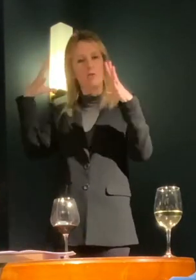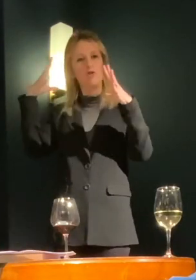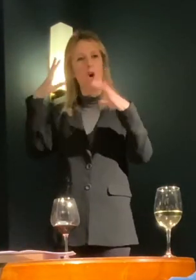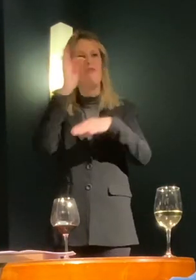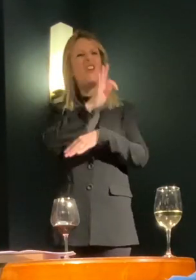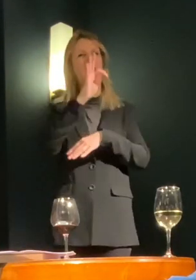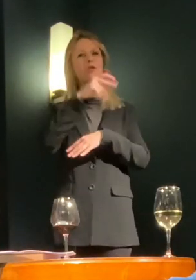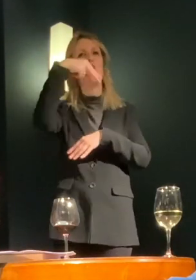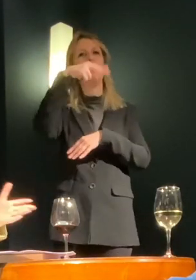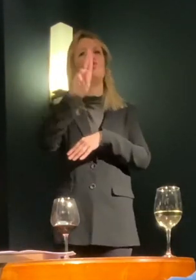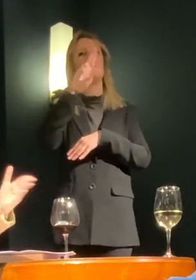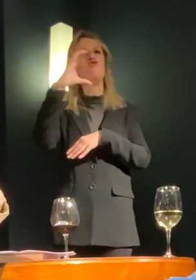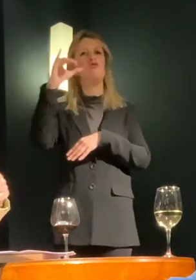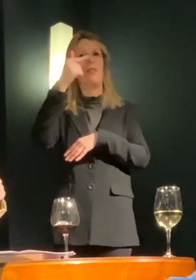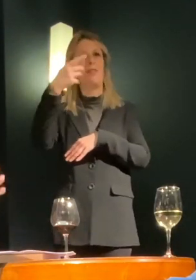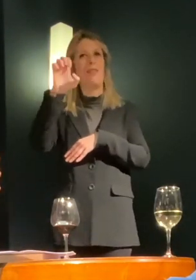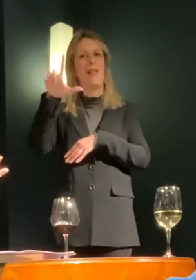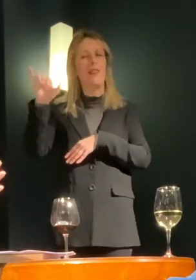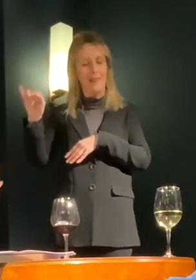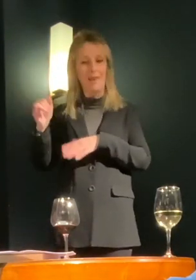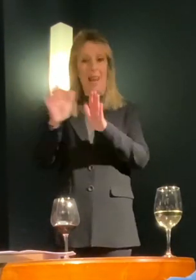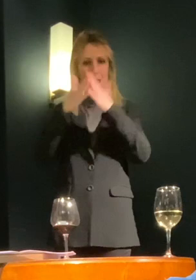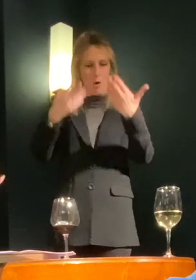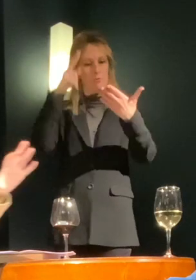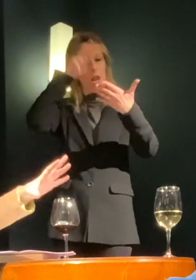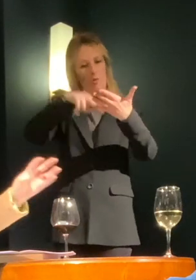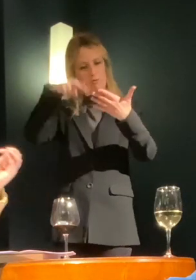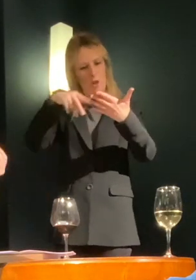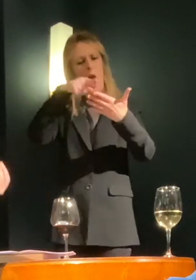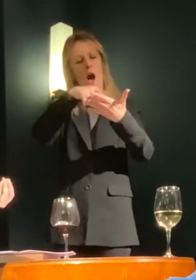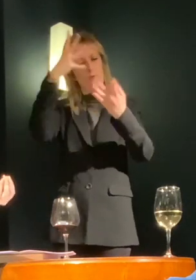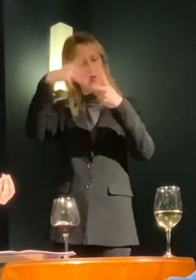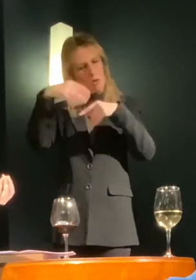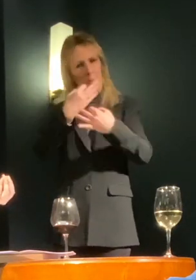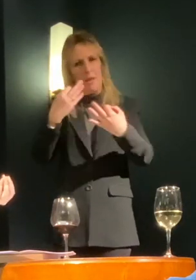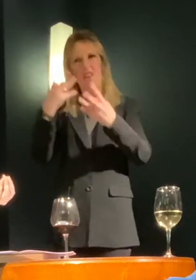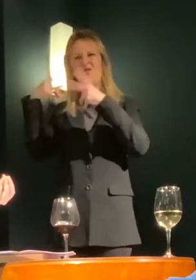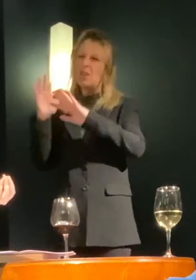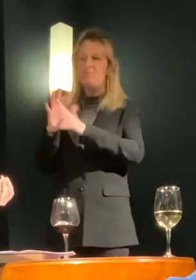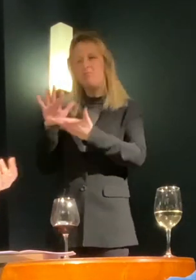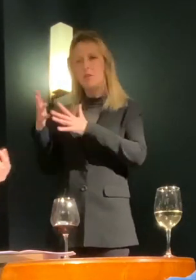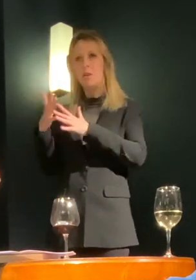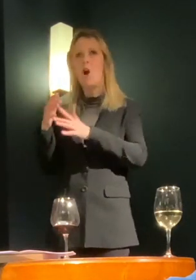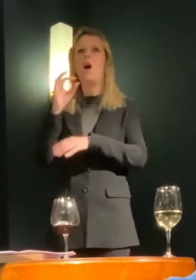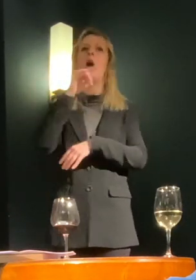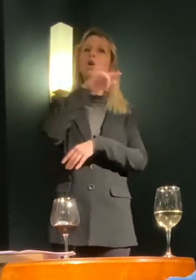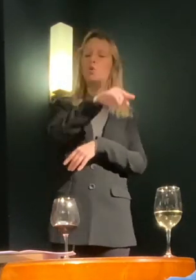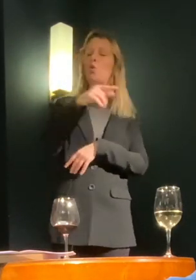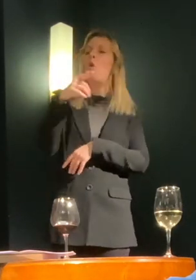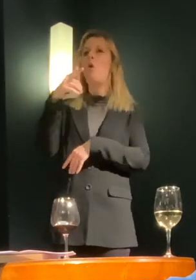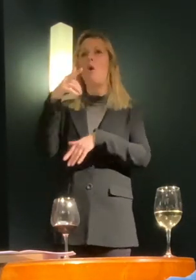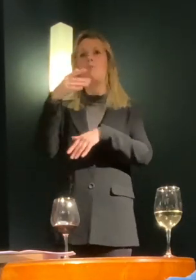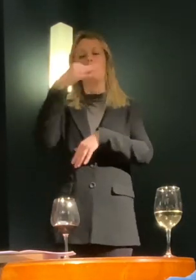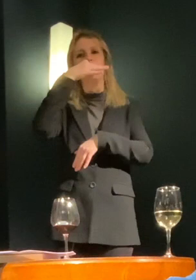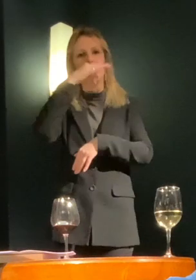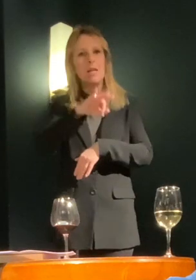che poi prende in mano un libro, inizia a leggere e dice: sì, questo funziona, funziona meno. Riesci a leggere ancora per piacere? O inizia a dire: sto dialogo mi